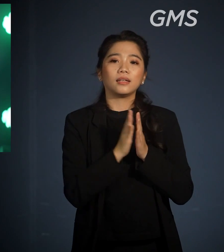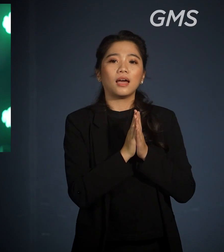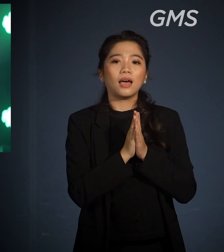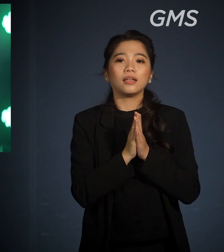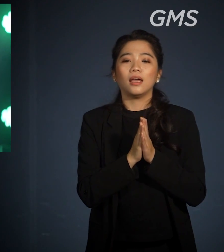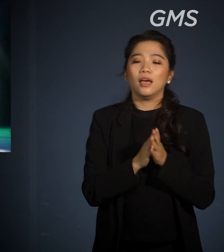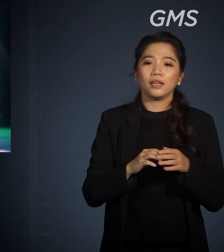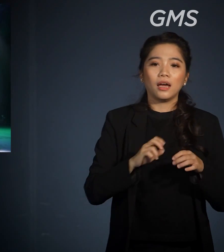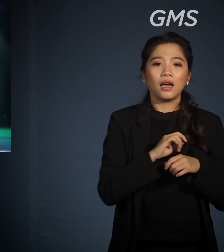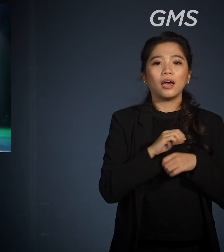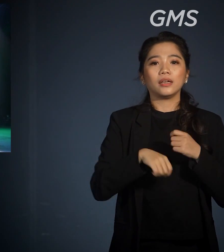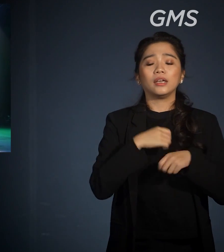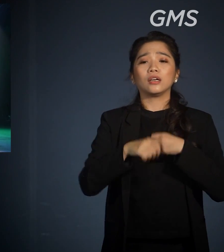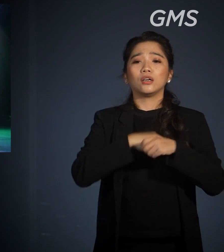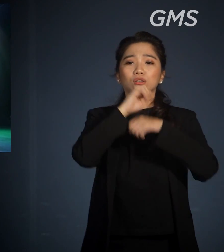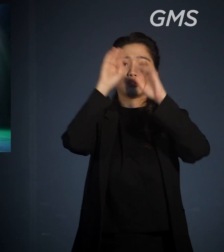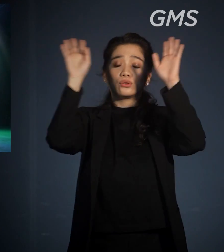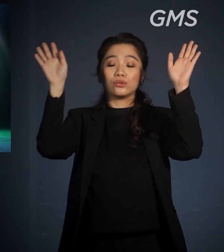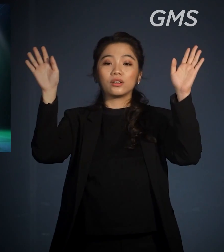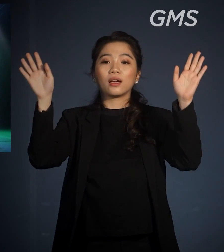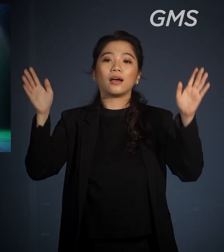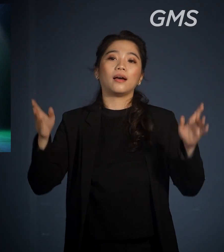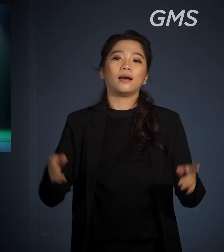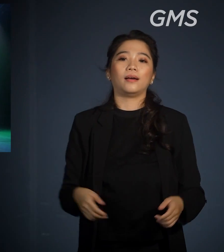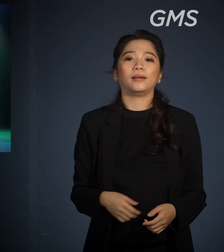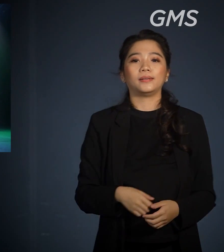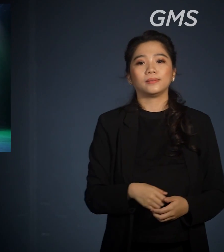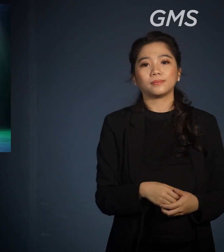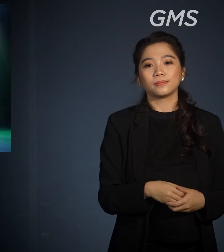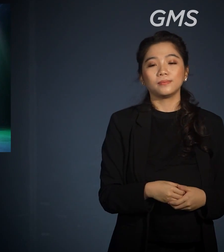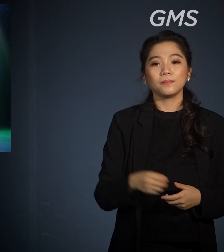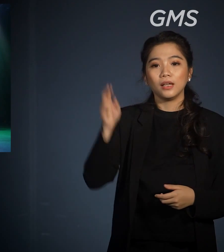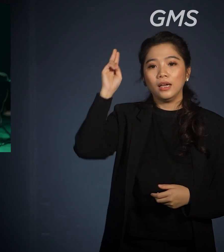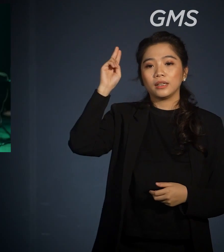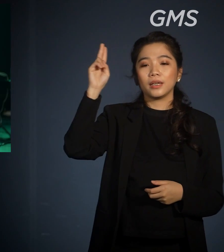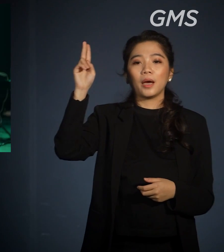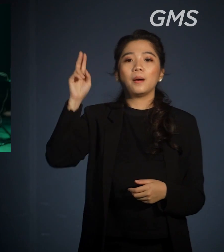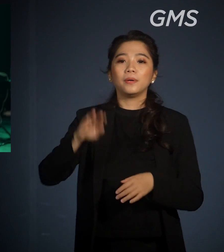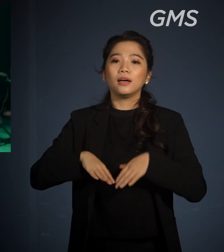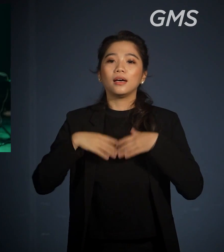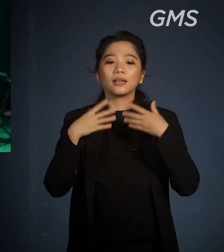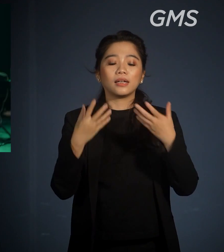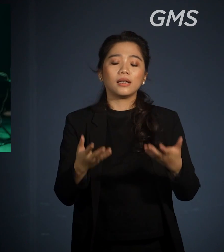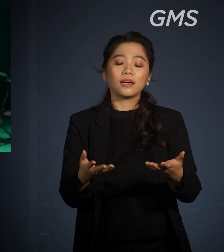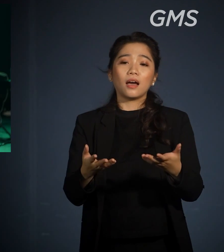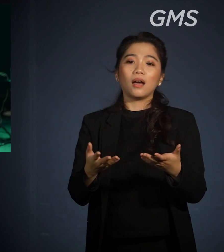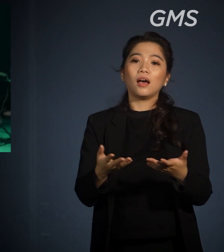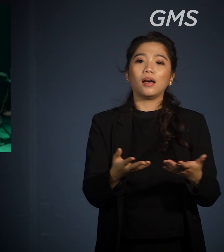dimuliakan dan naik ke surga. Oh, Dia